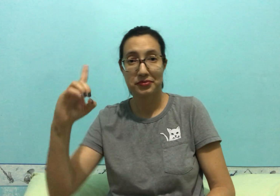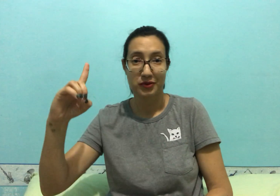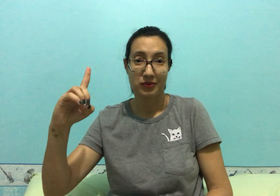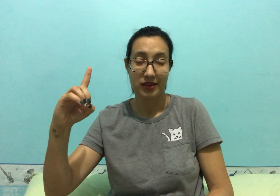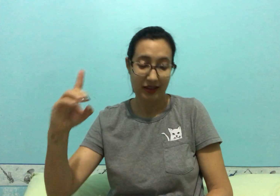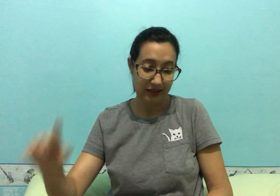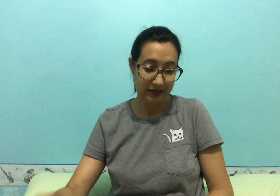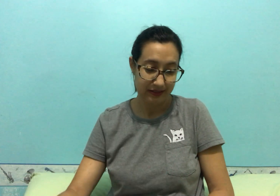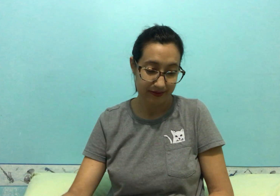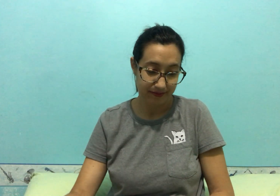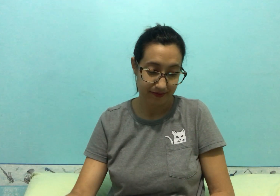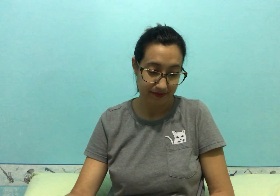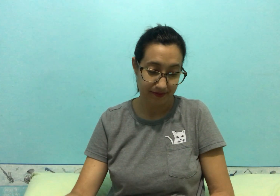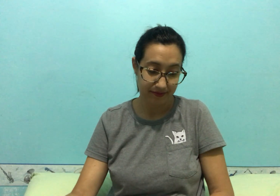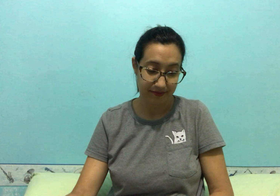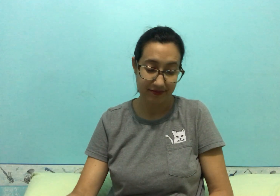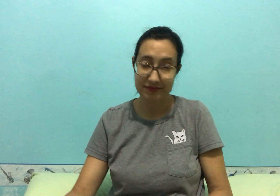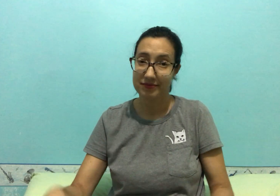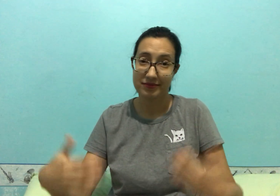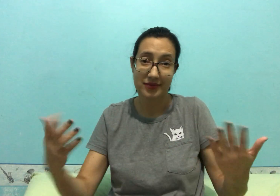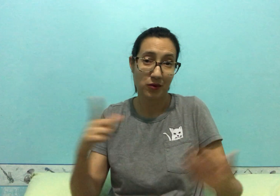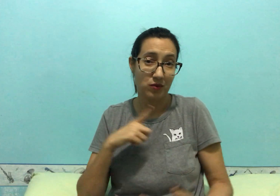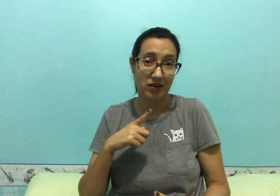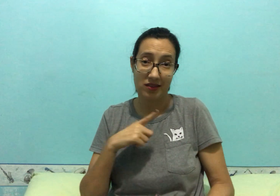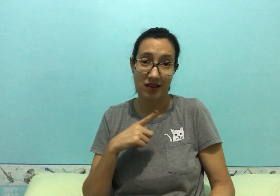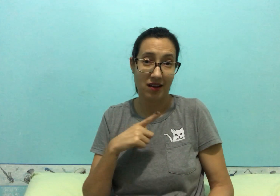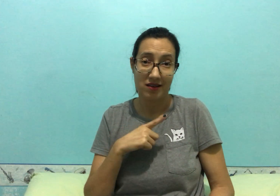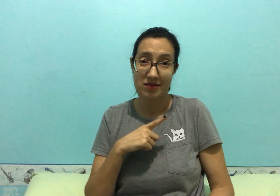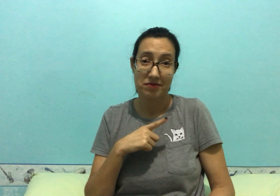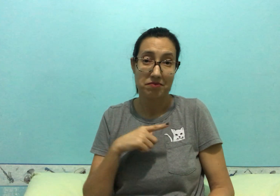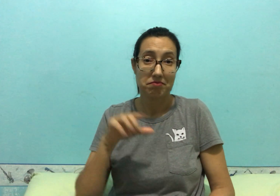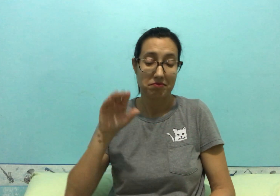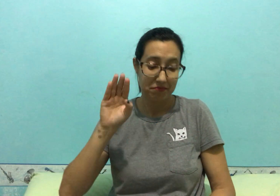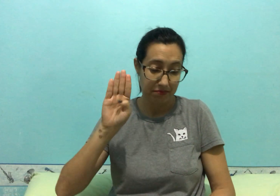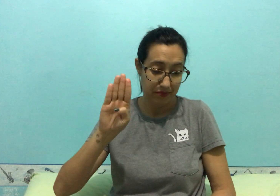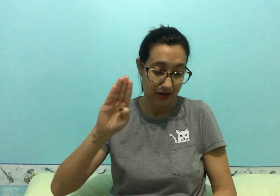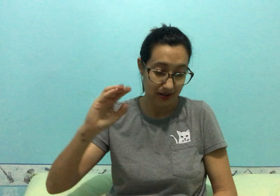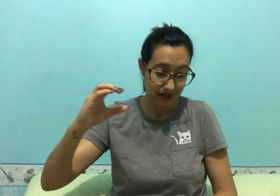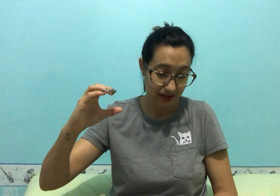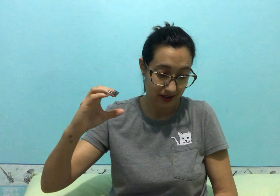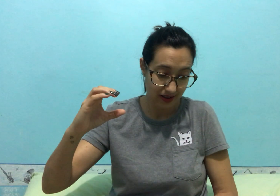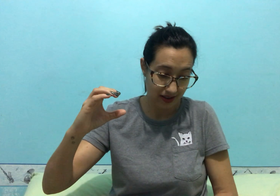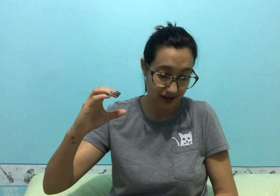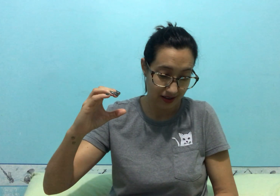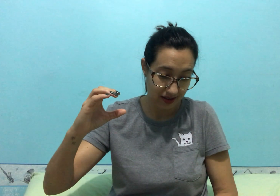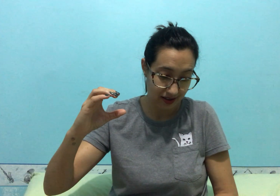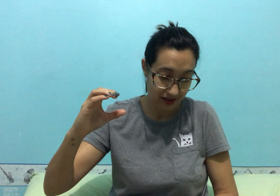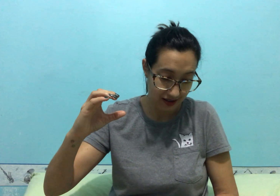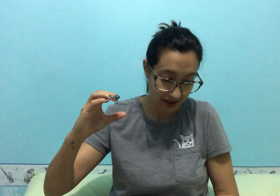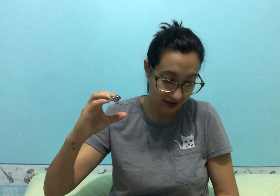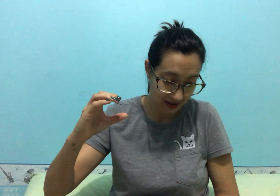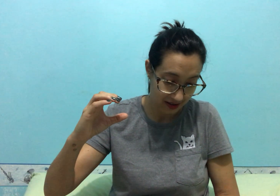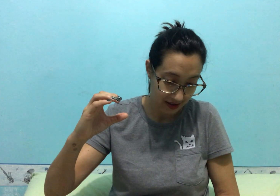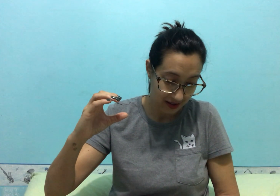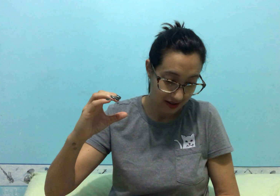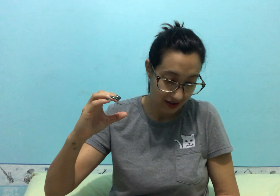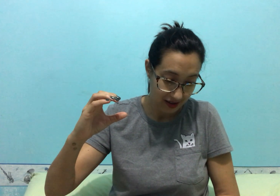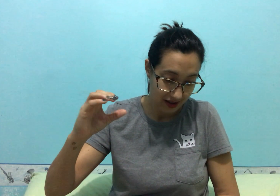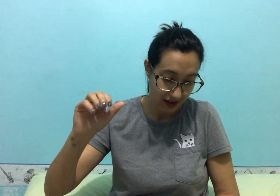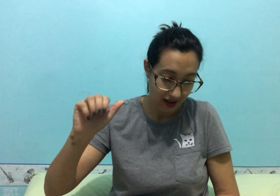Então, é o que nós temos aí, né? BC, AND A ou D. Né? E